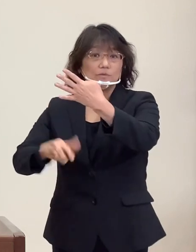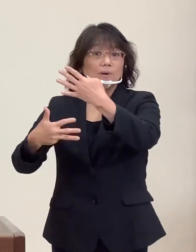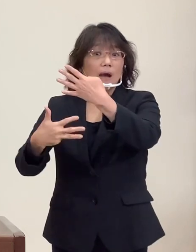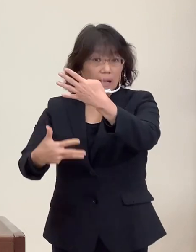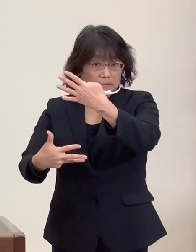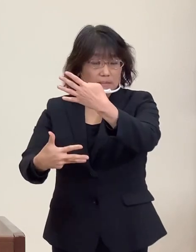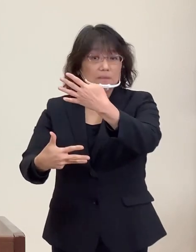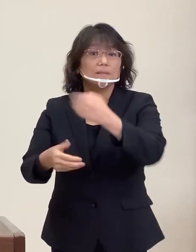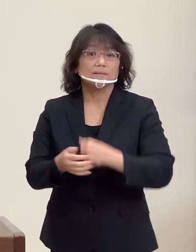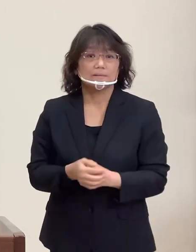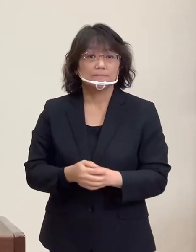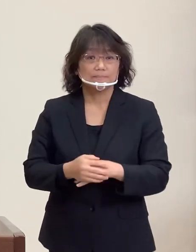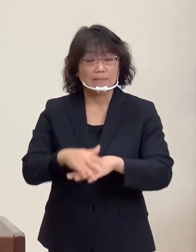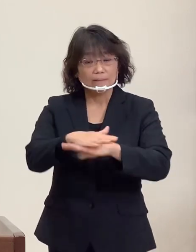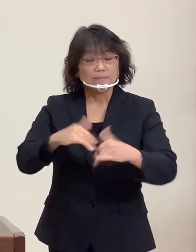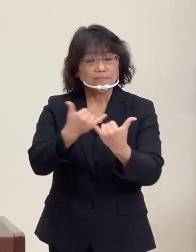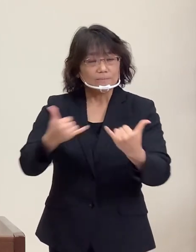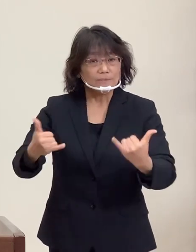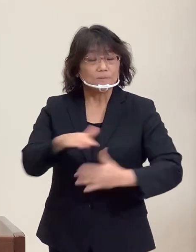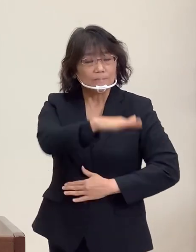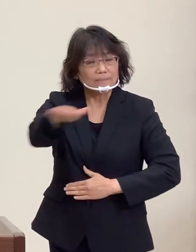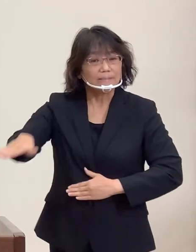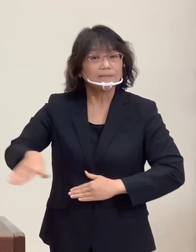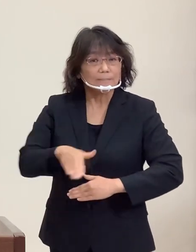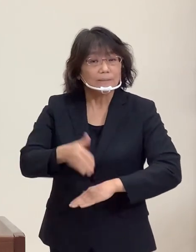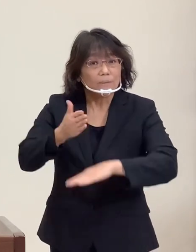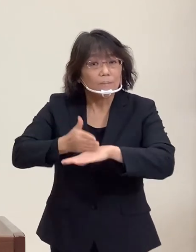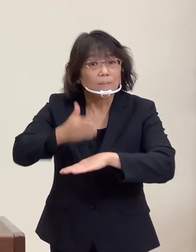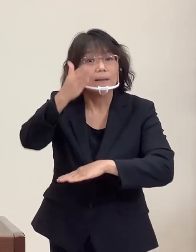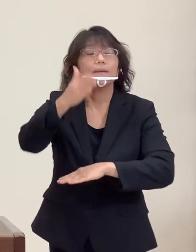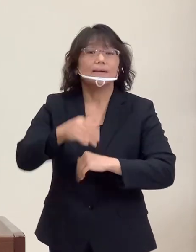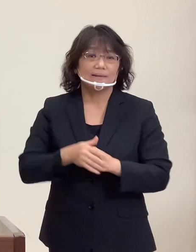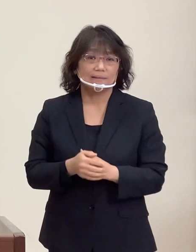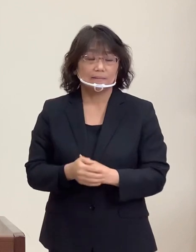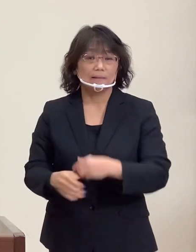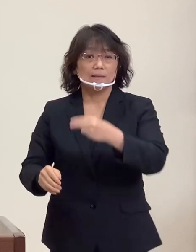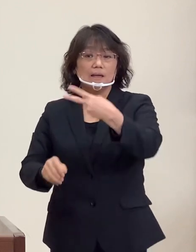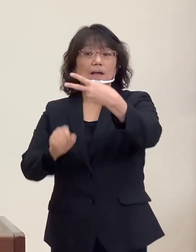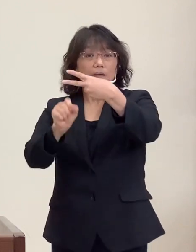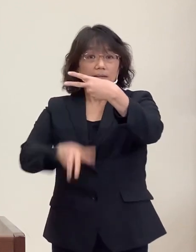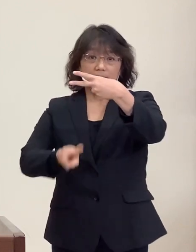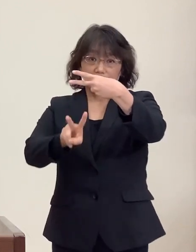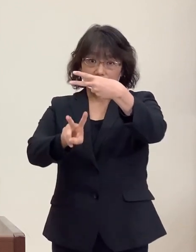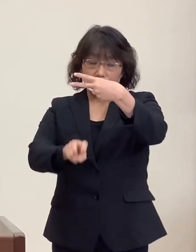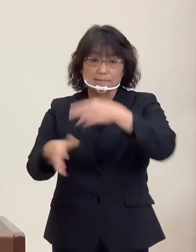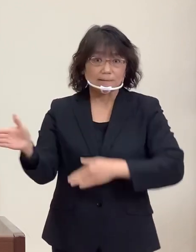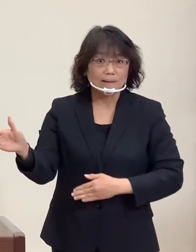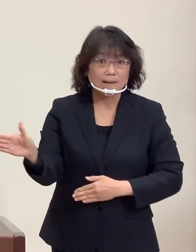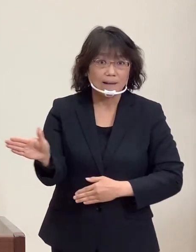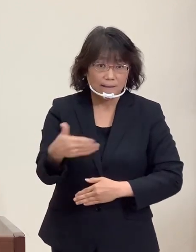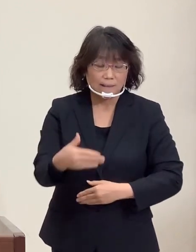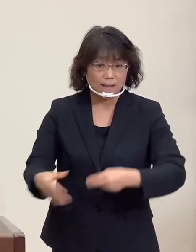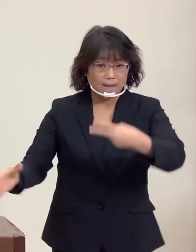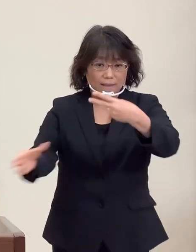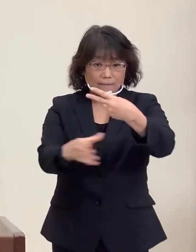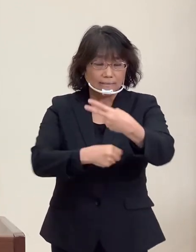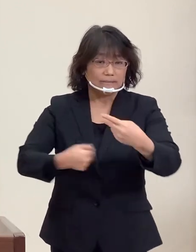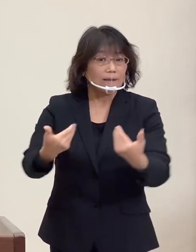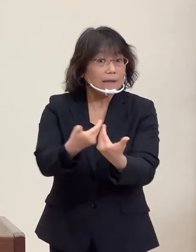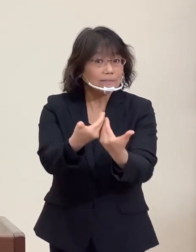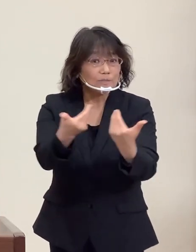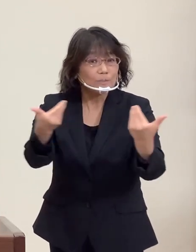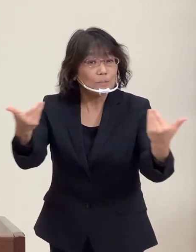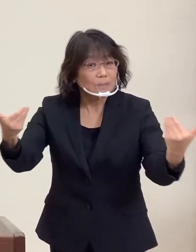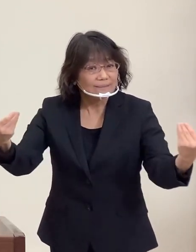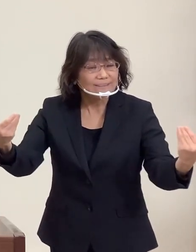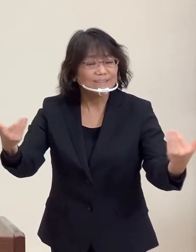調印は市民の皆様の賢明なご努力によりまして20feb 以来逆に2カ月ぶり